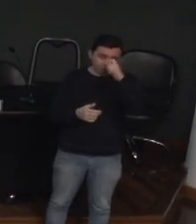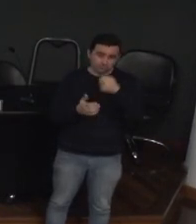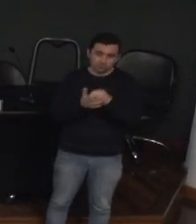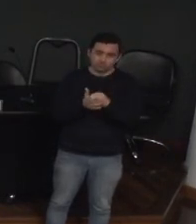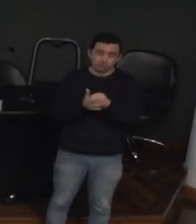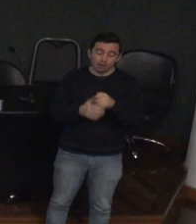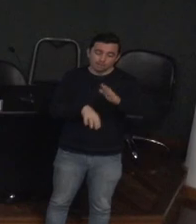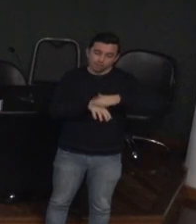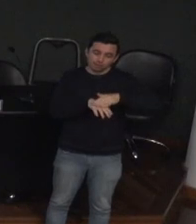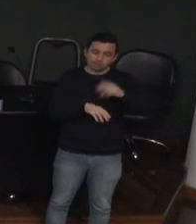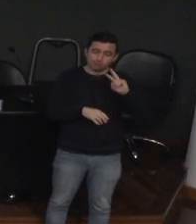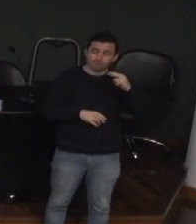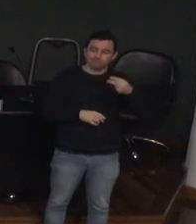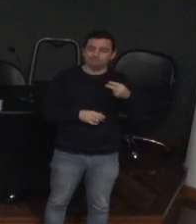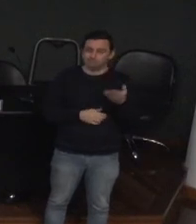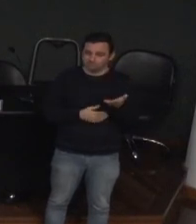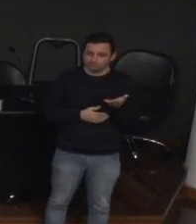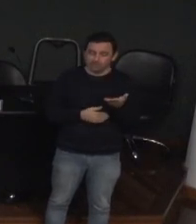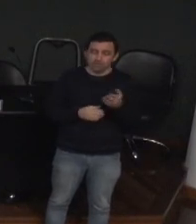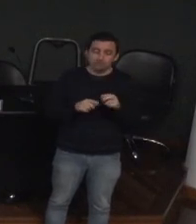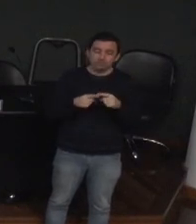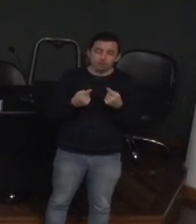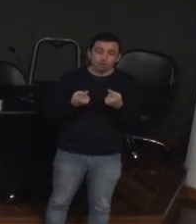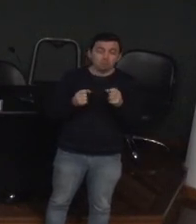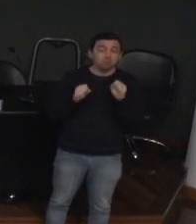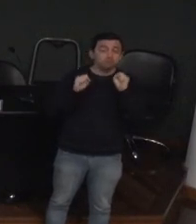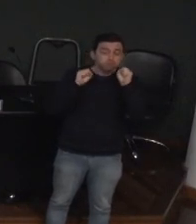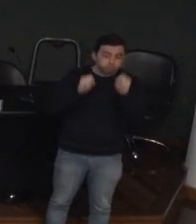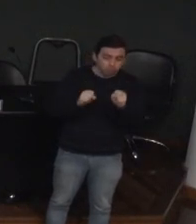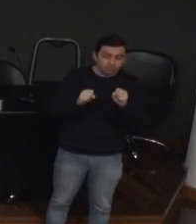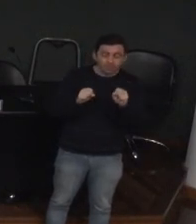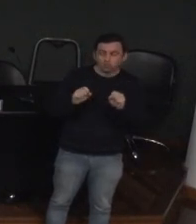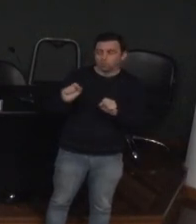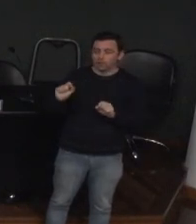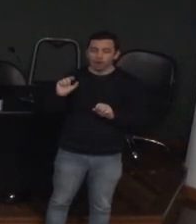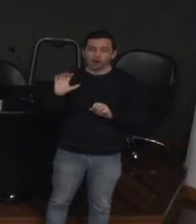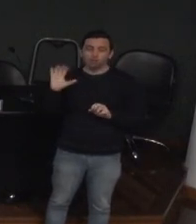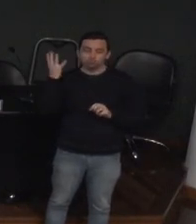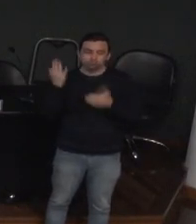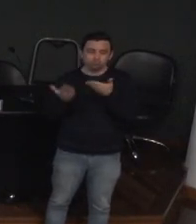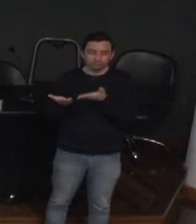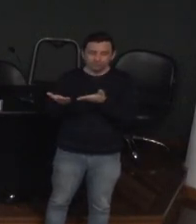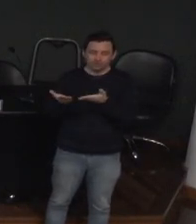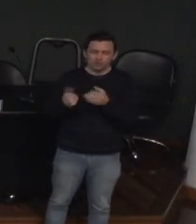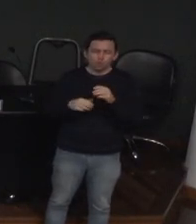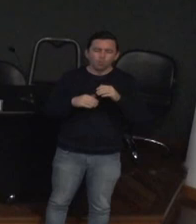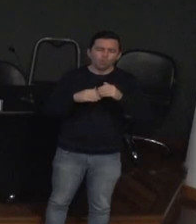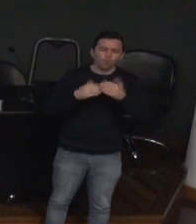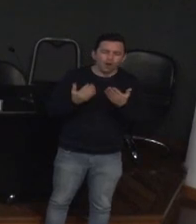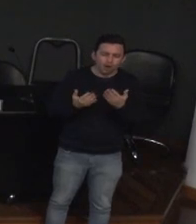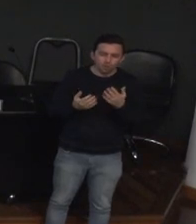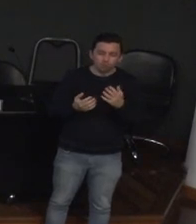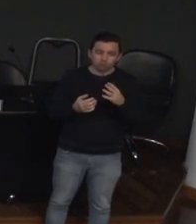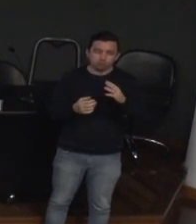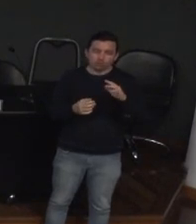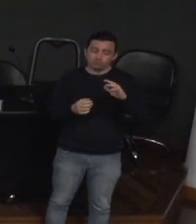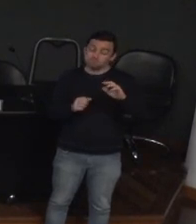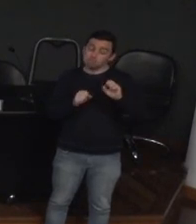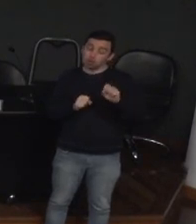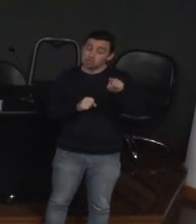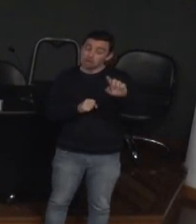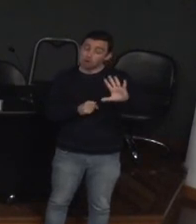consequência, e a probabilidade é determinada pela causa. Então, qual é a probabilidade daquela